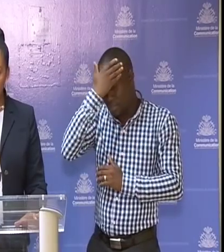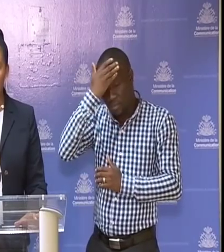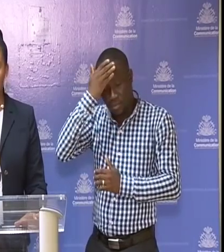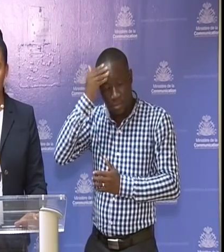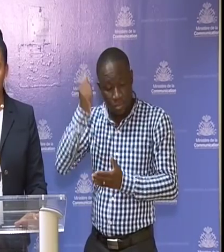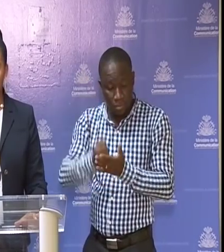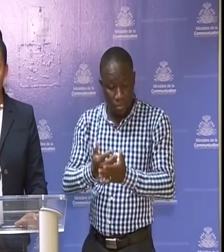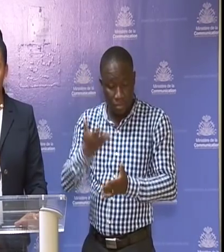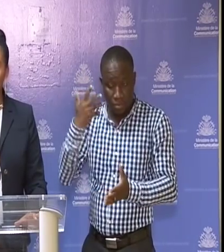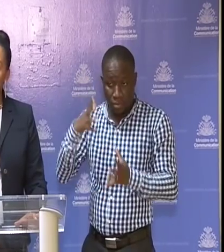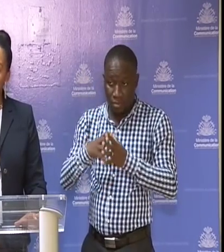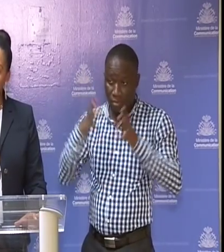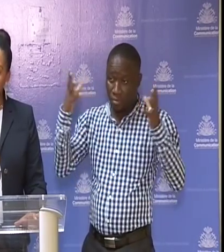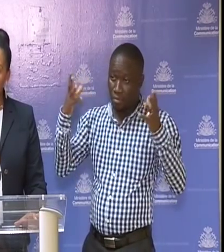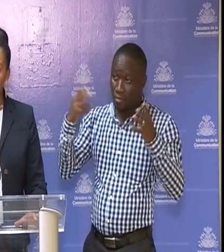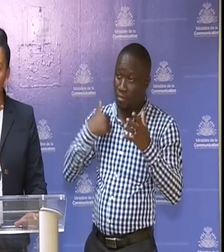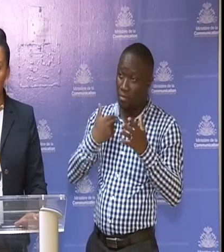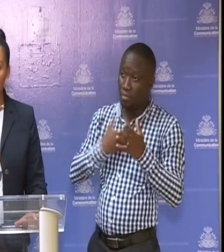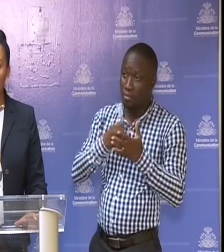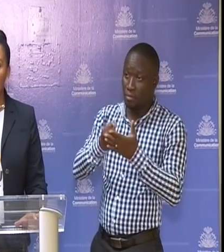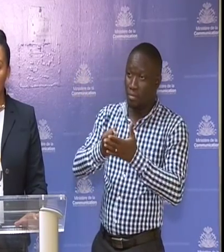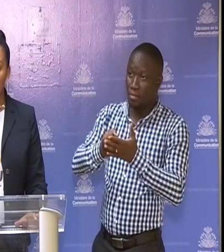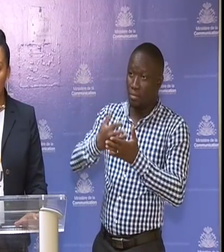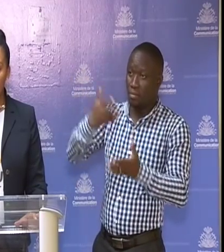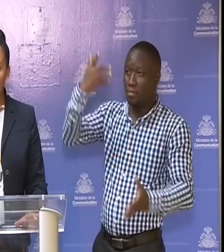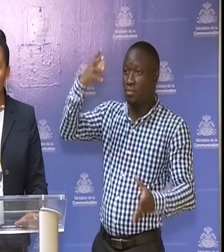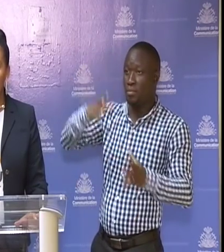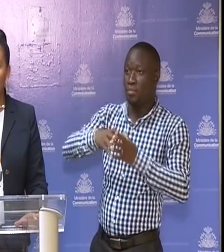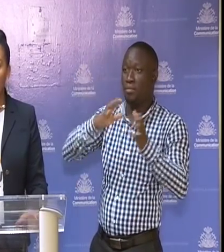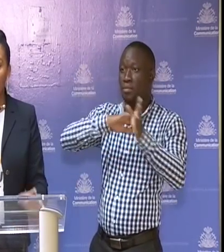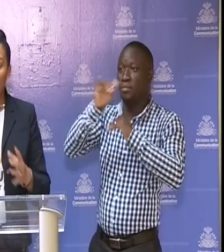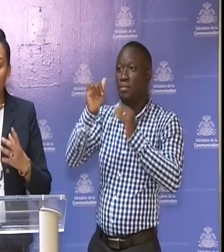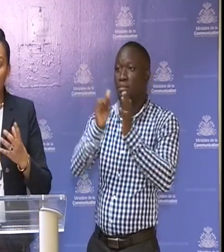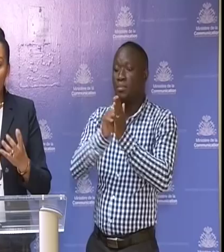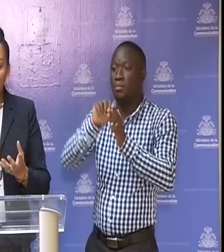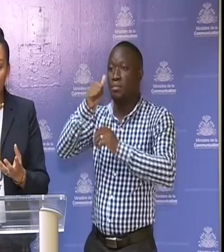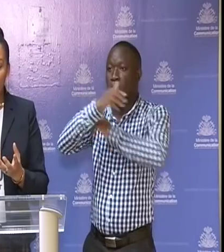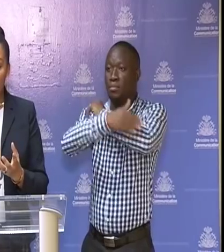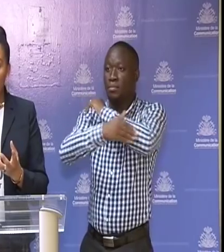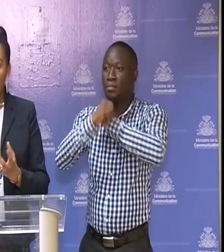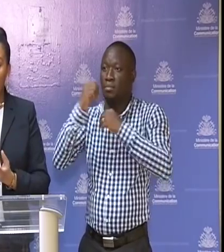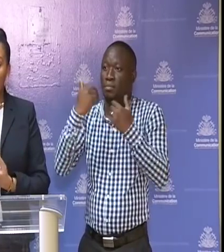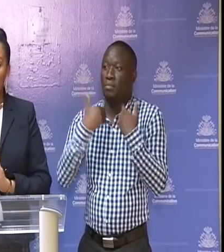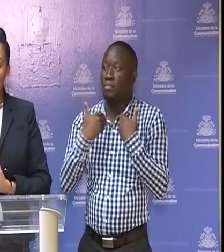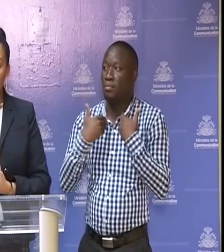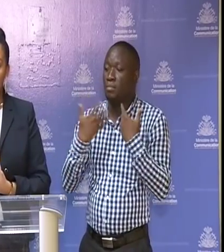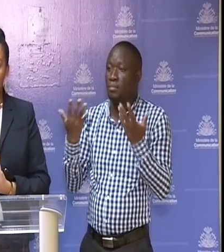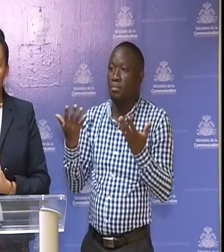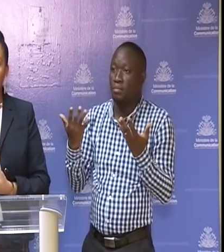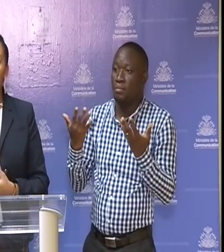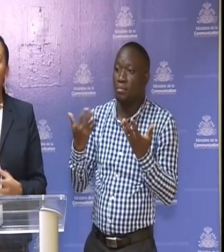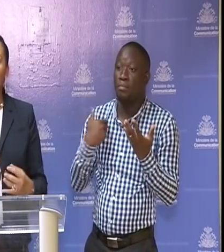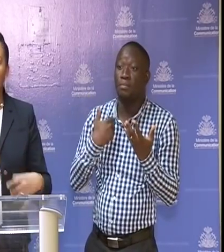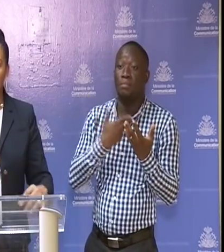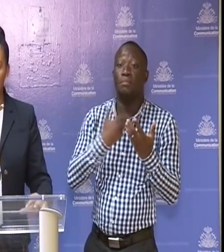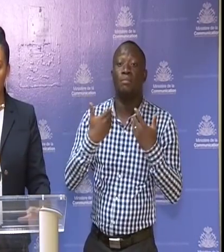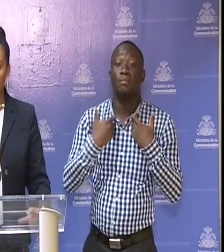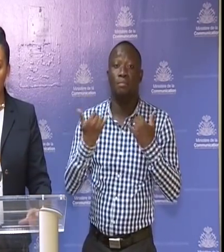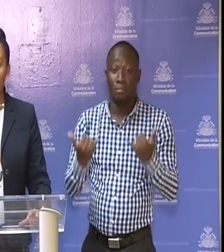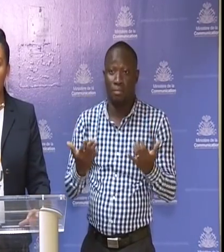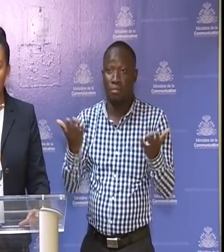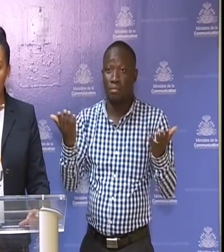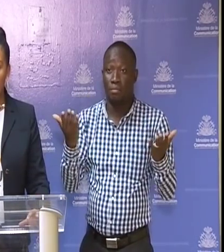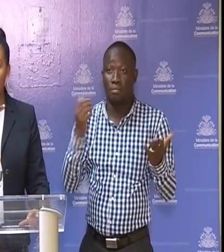riches en pile. Nous riches en pile parce que nous, tout ça que nous, que l'autre pays pas gagne au niveau de la Caraïbe, nous même nous gagnons